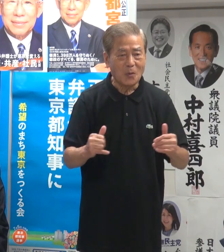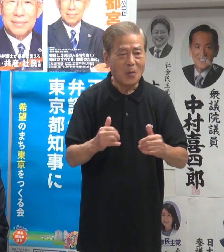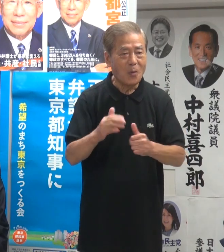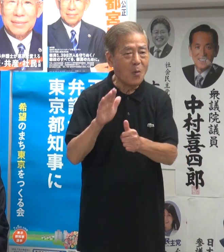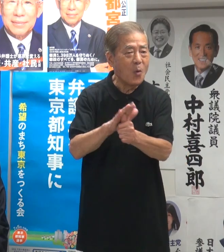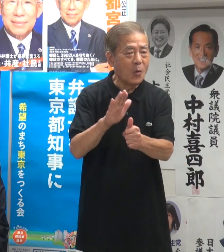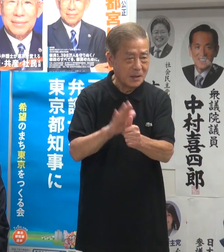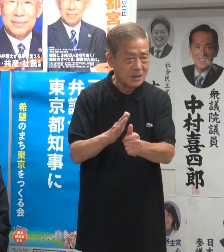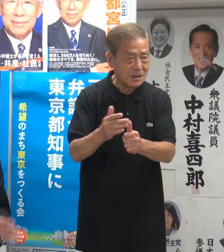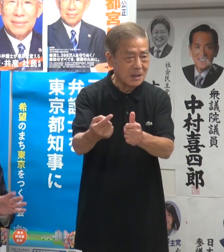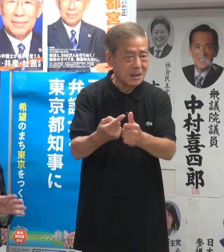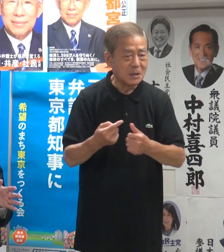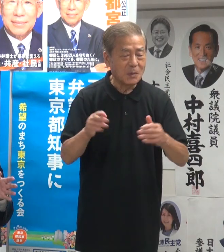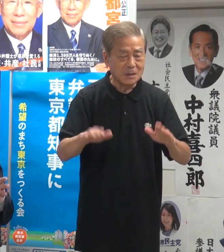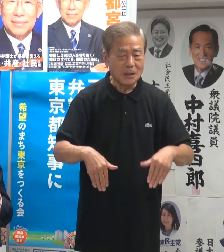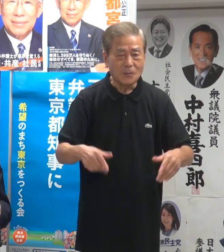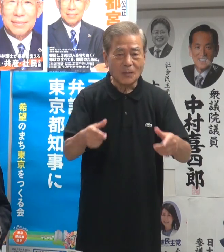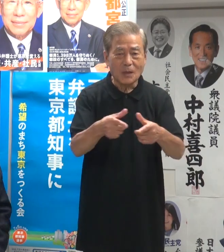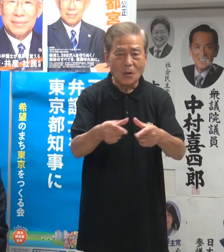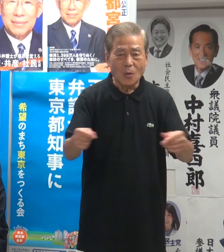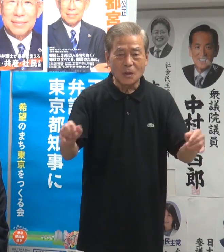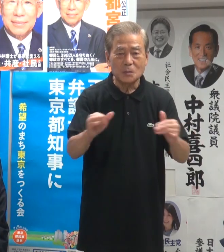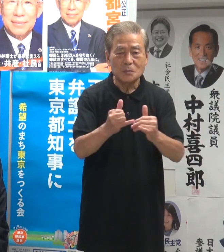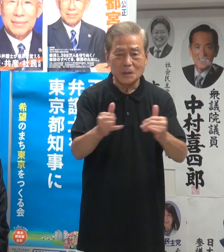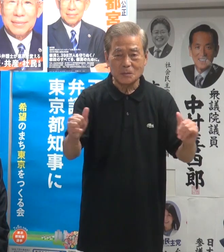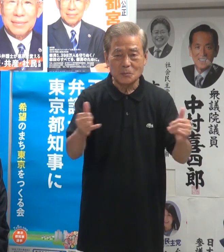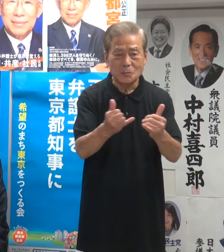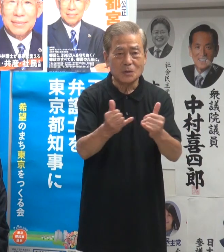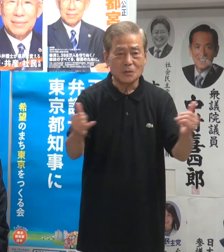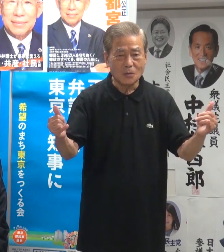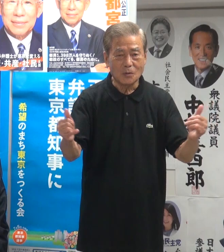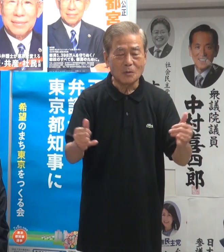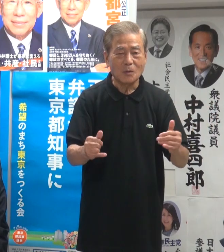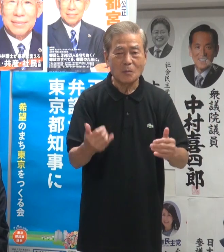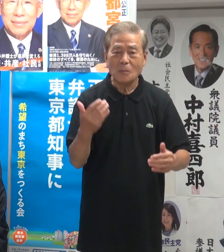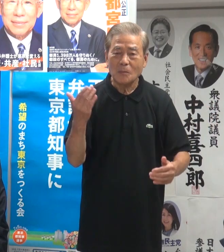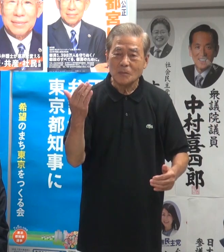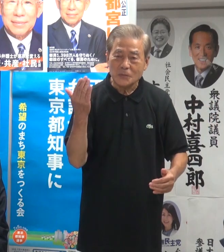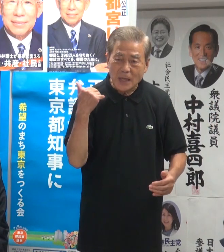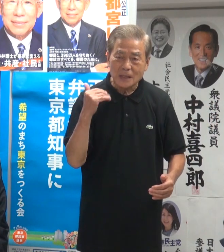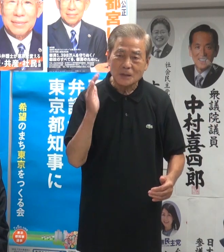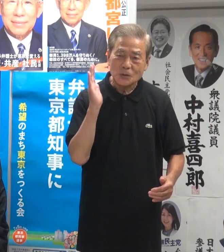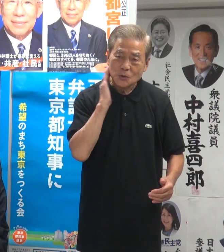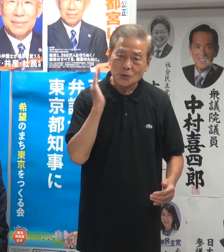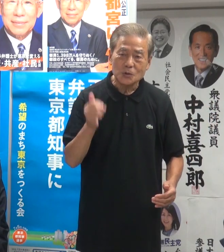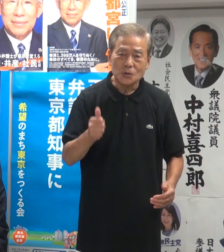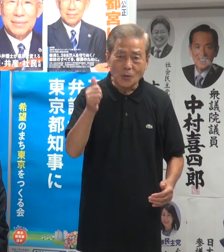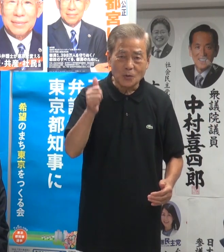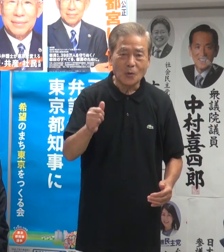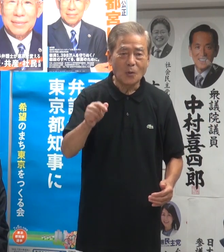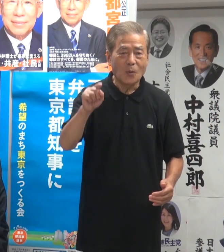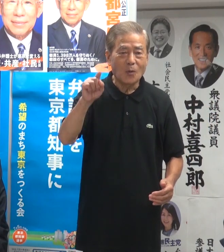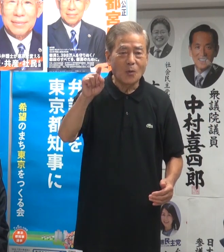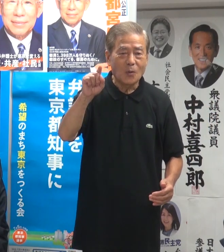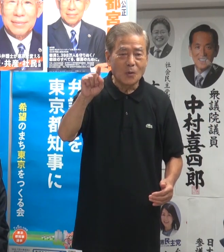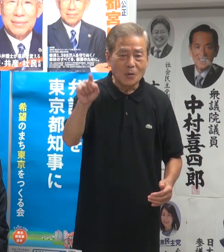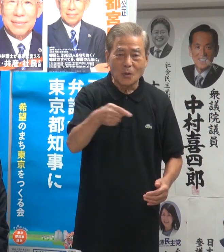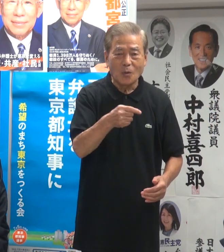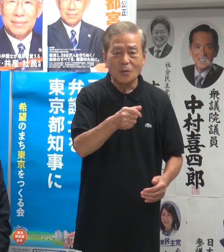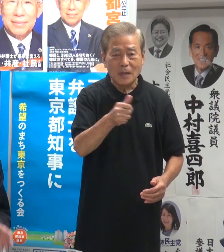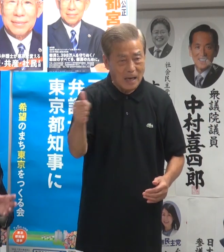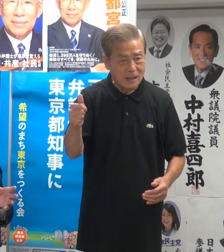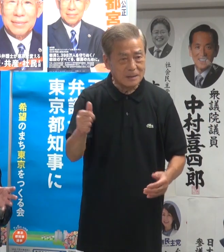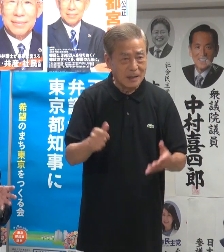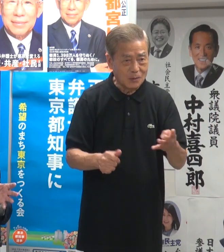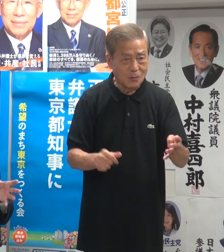それからそういう国民民主党とは違いますけど野田前総理とか岡田副総理なんかも来たということ